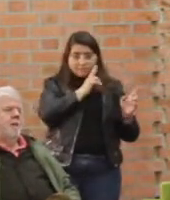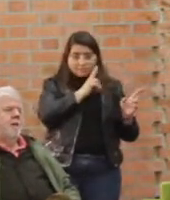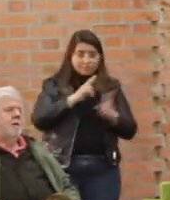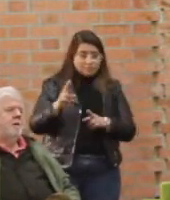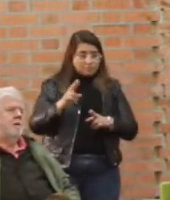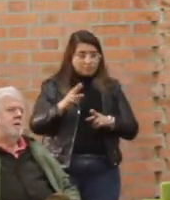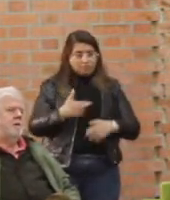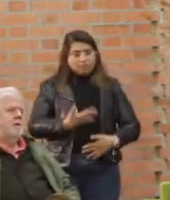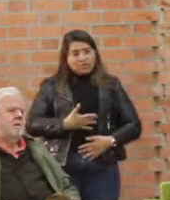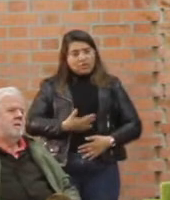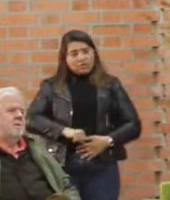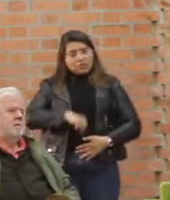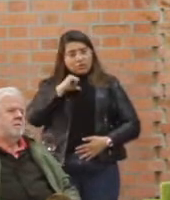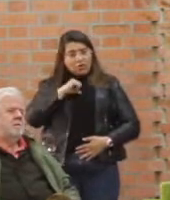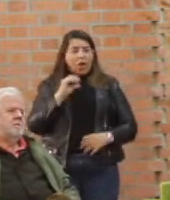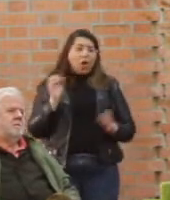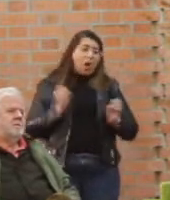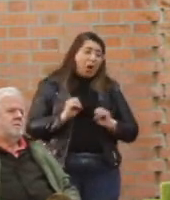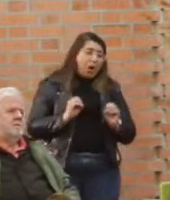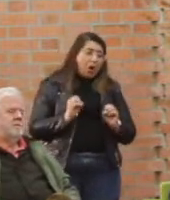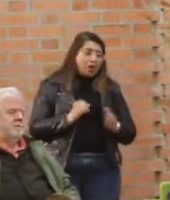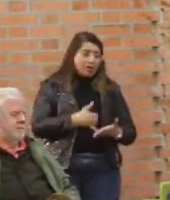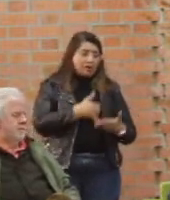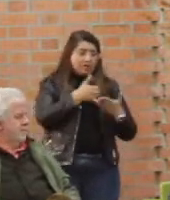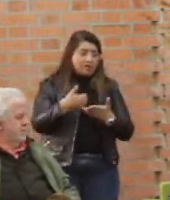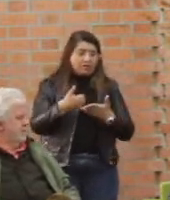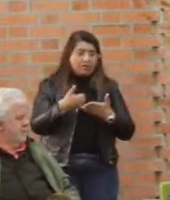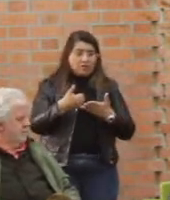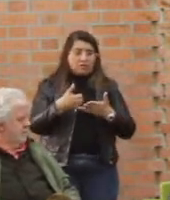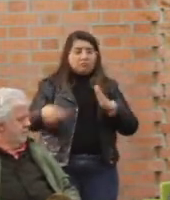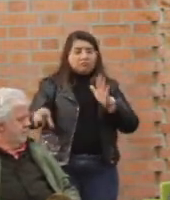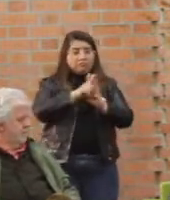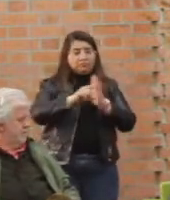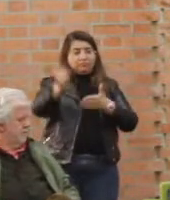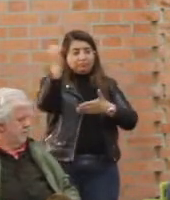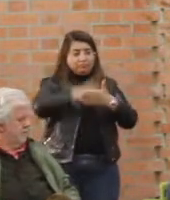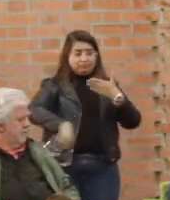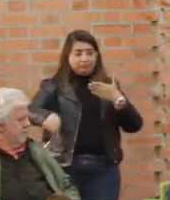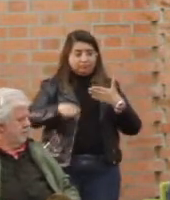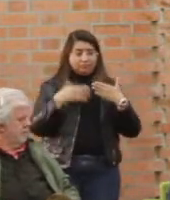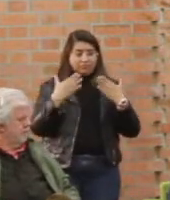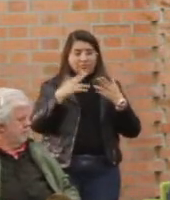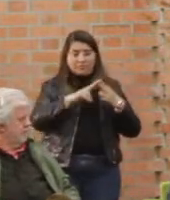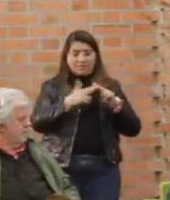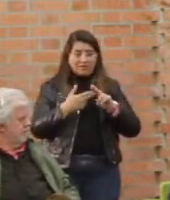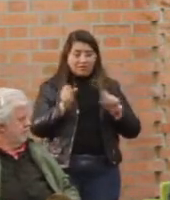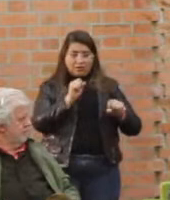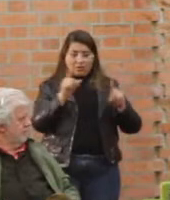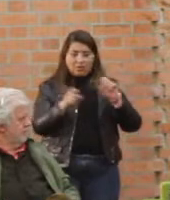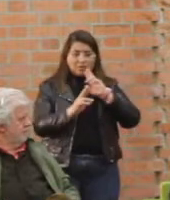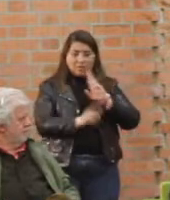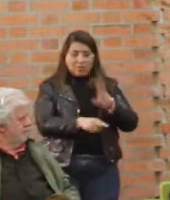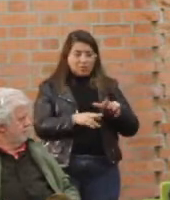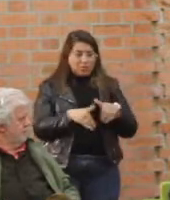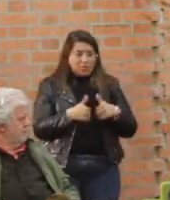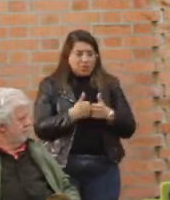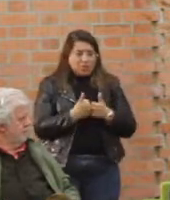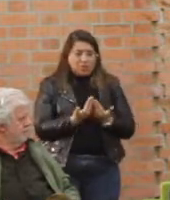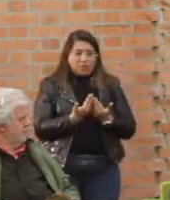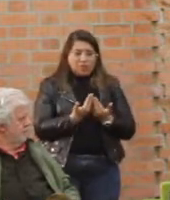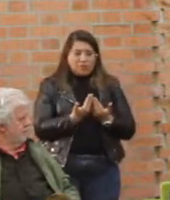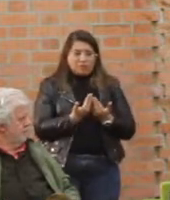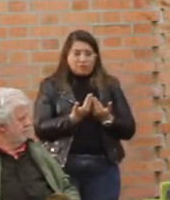contribuye o puede llegar a contribuir a la despenalización social del aborto vamos a ver si tú como Ruth